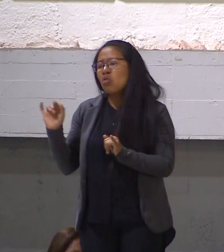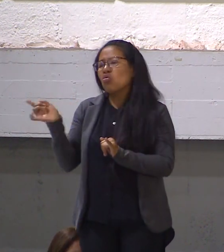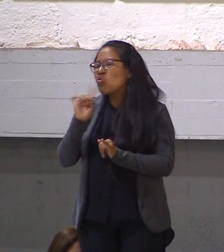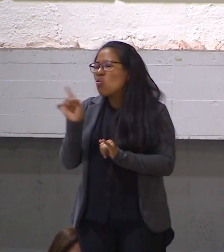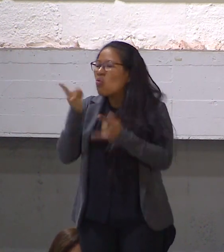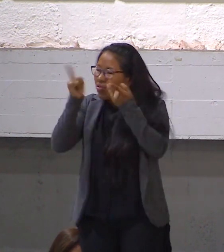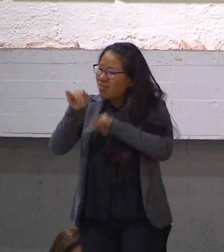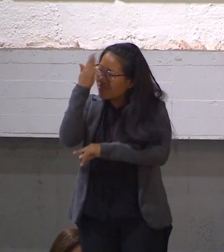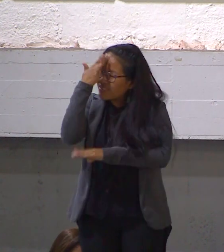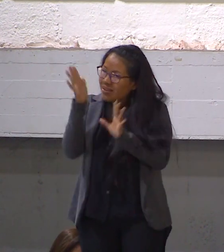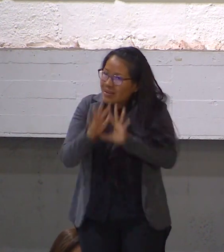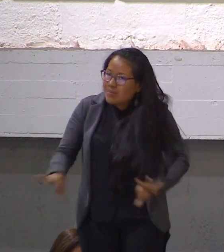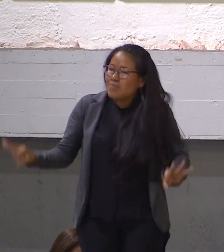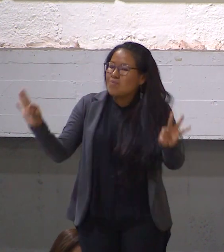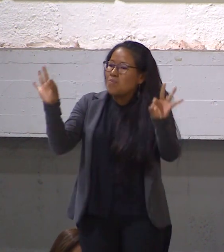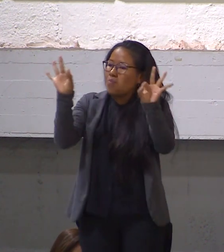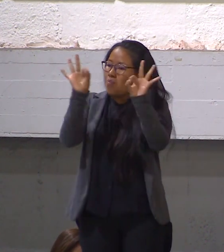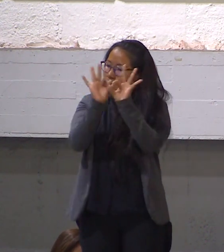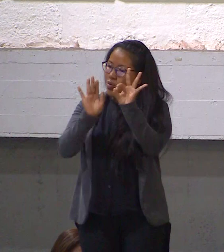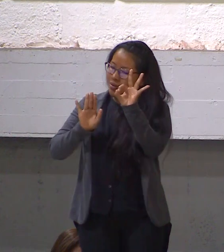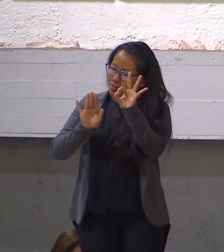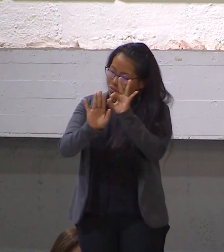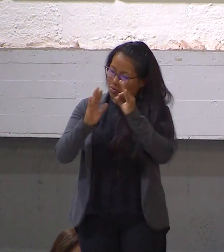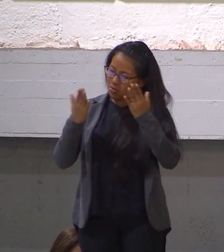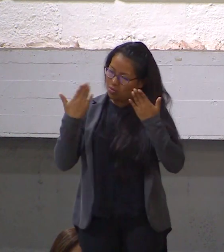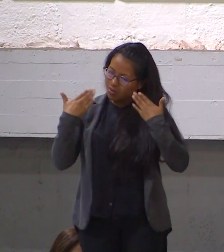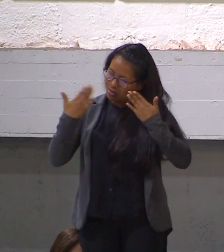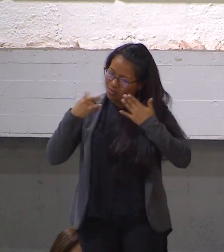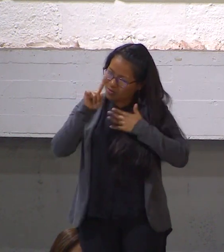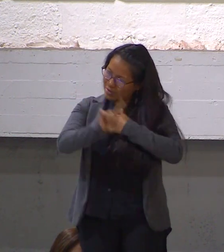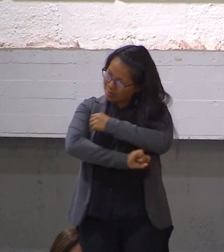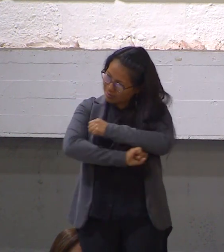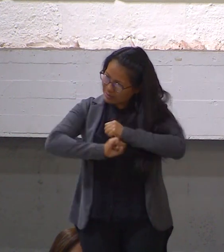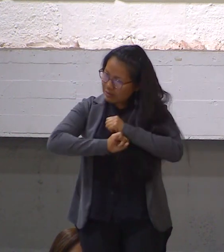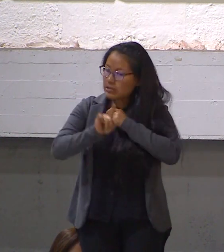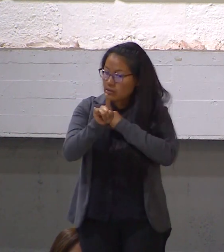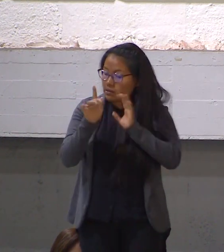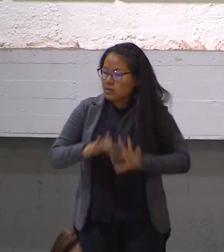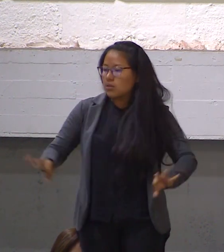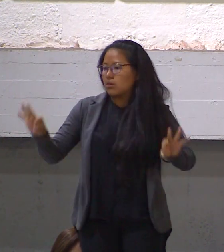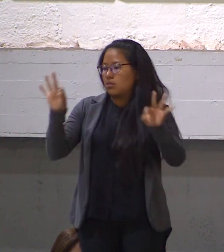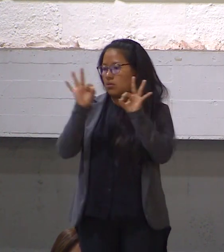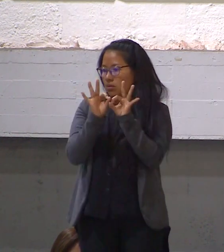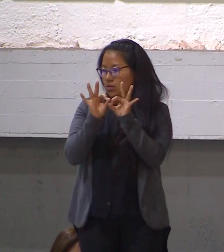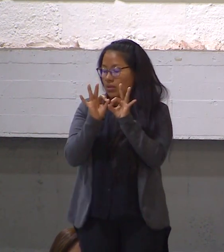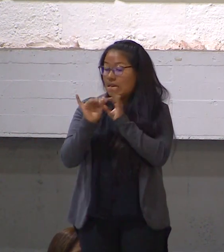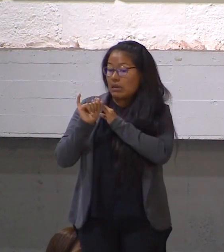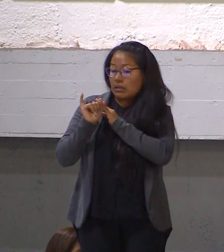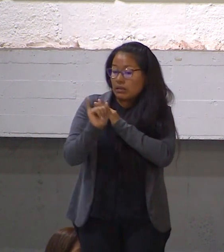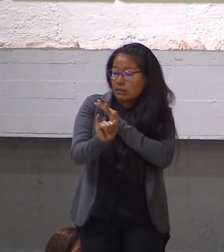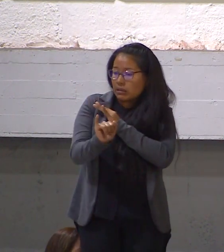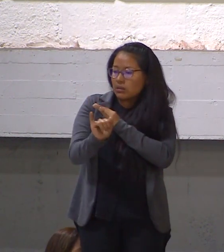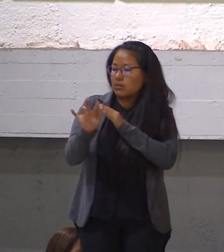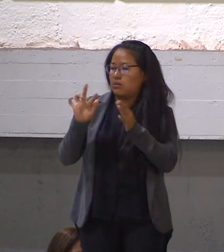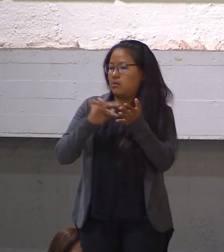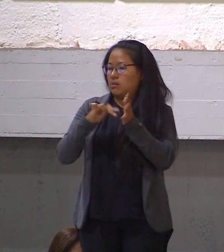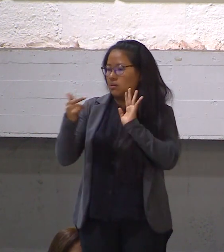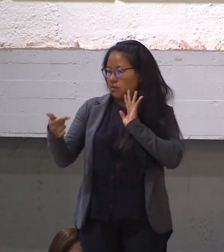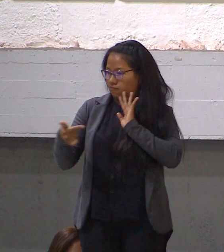importancia de la educación física de base ese es realmente el